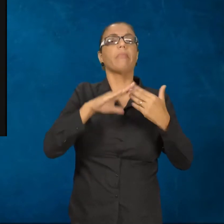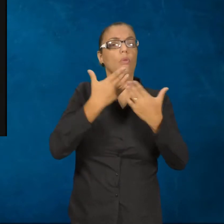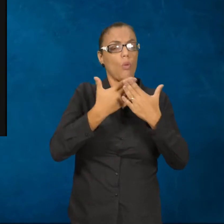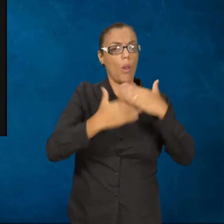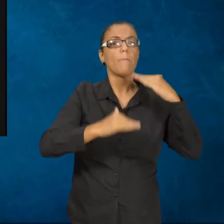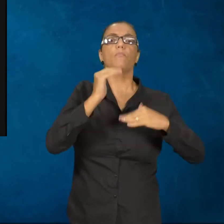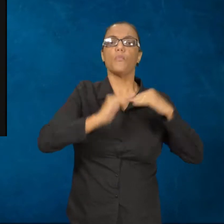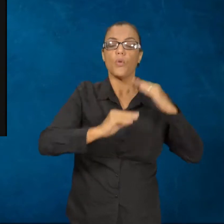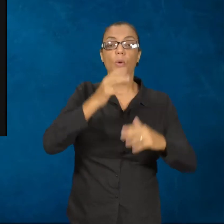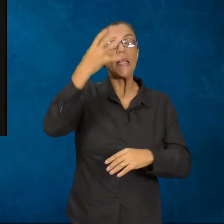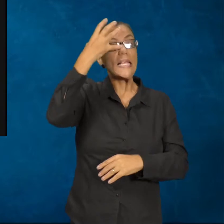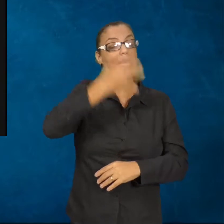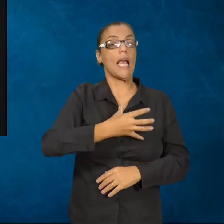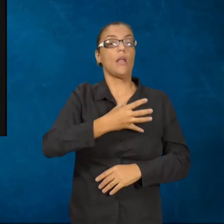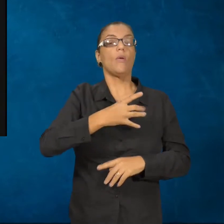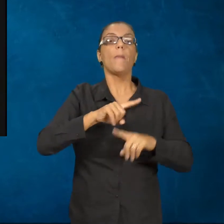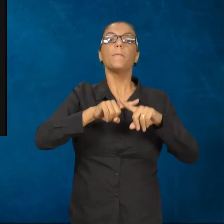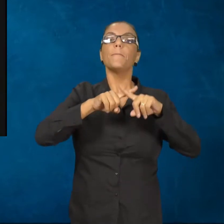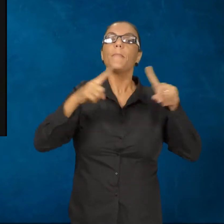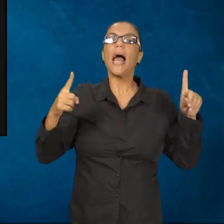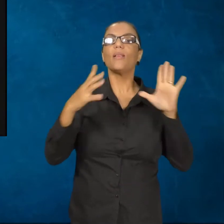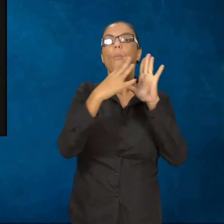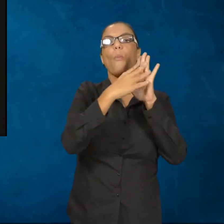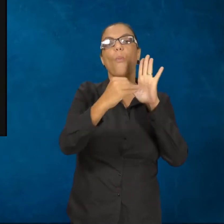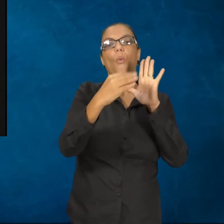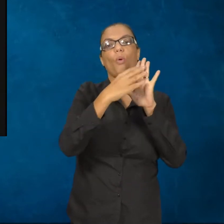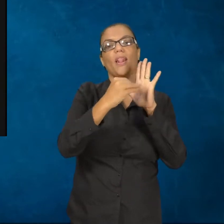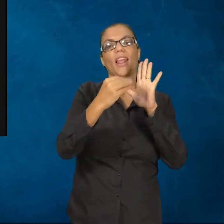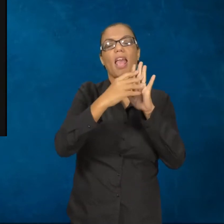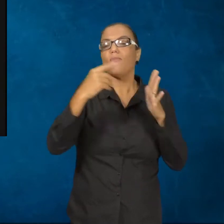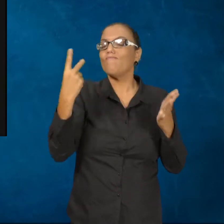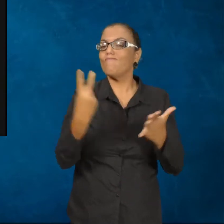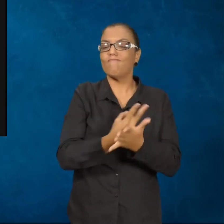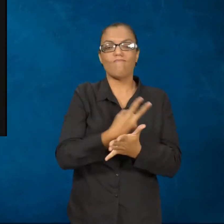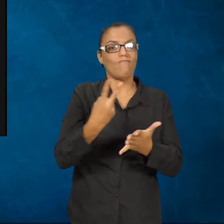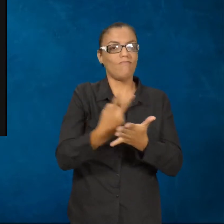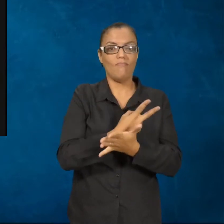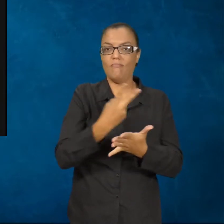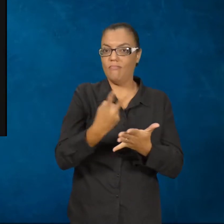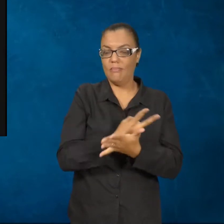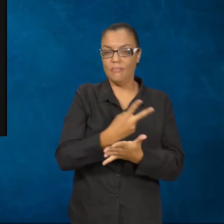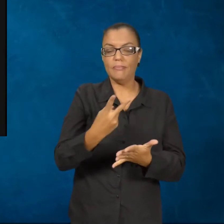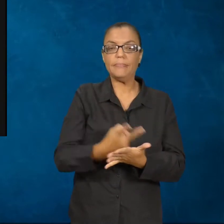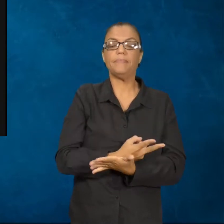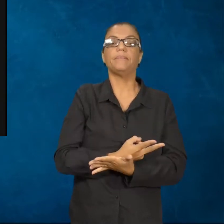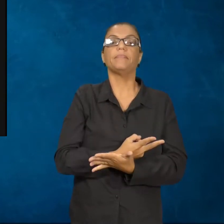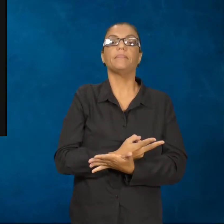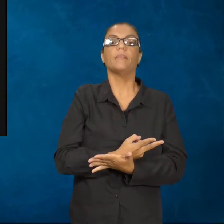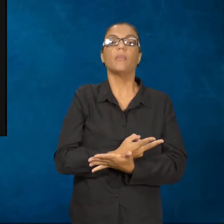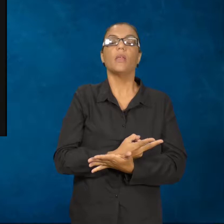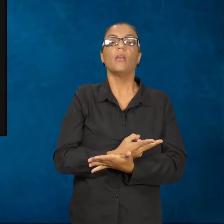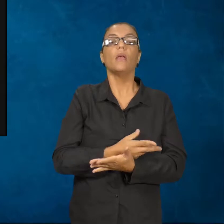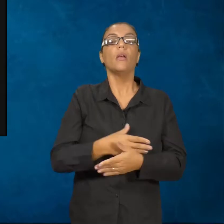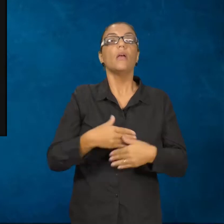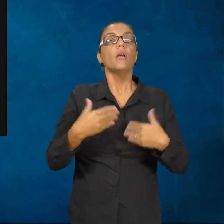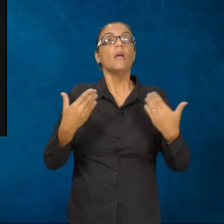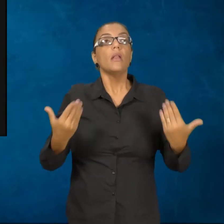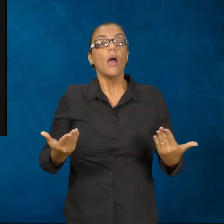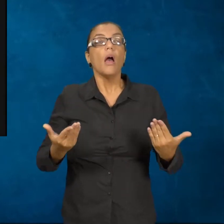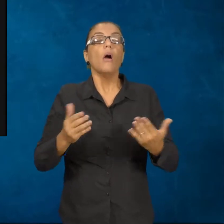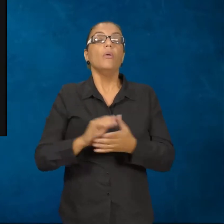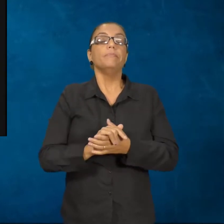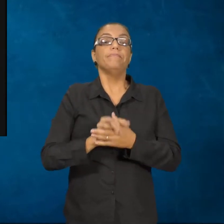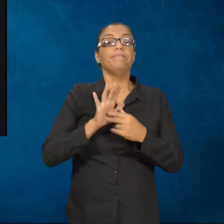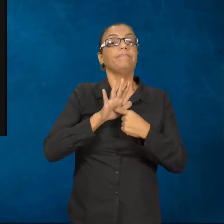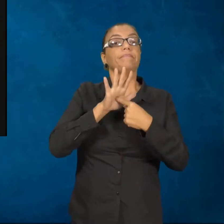O modelo está errado. O paradigma educacional brasileiro está completamente equivocado. Só para